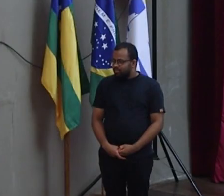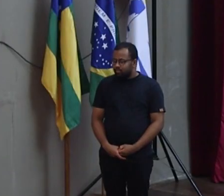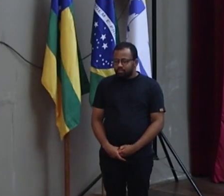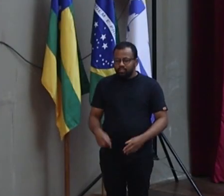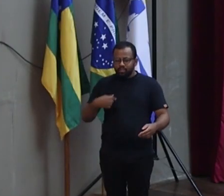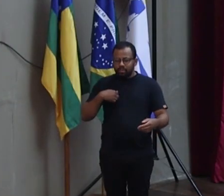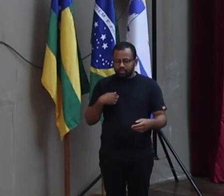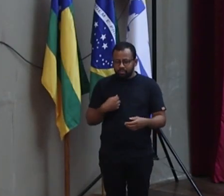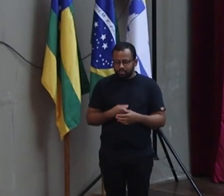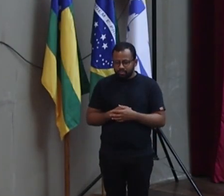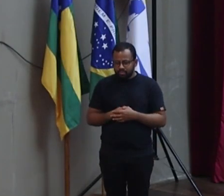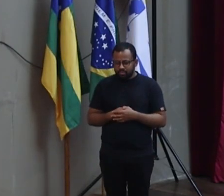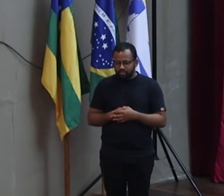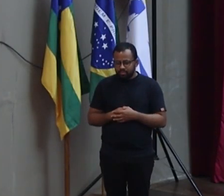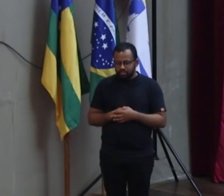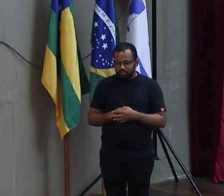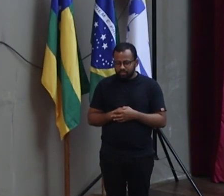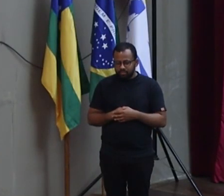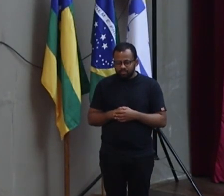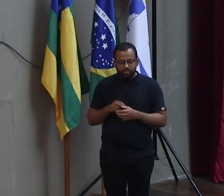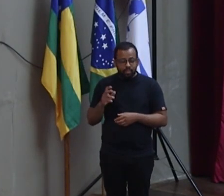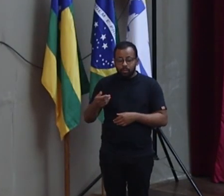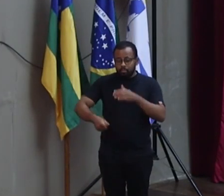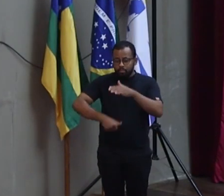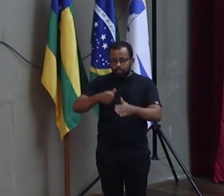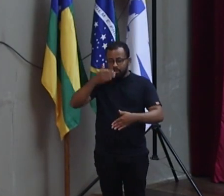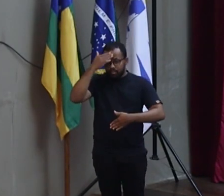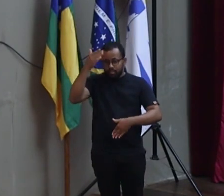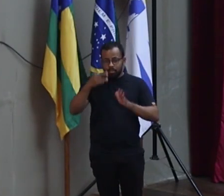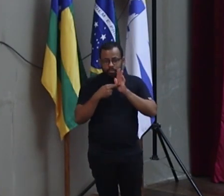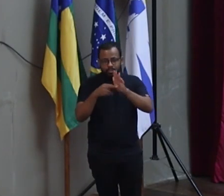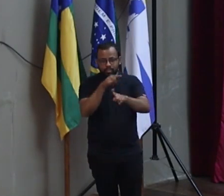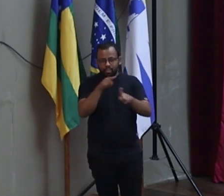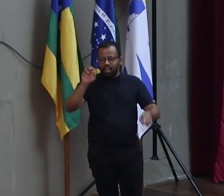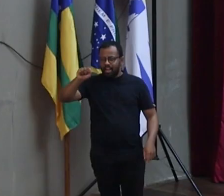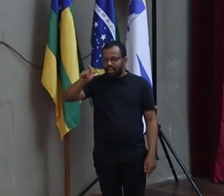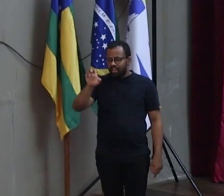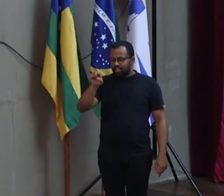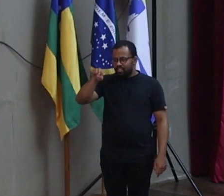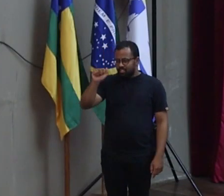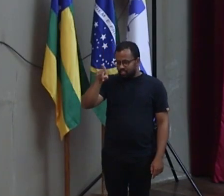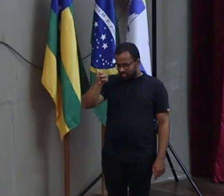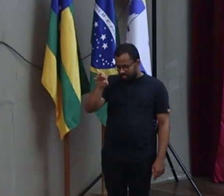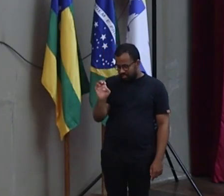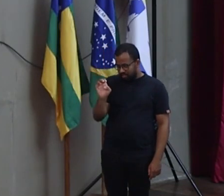Bem, eu quero agradecer, primeiramente, a apresentação do Alexandre Cadilli.